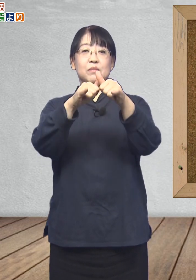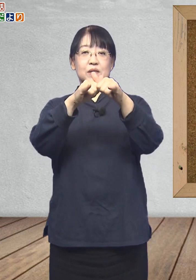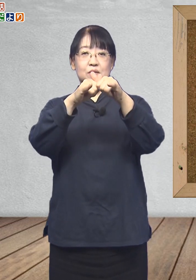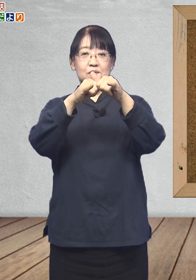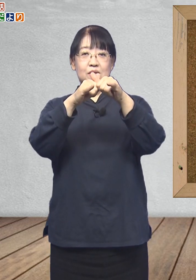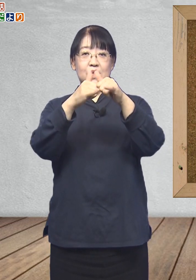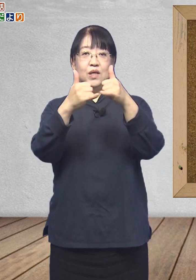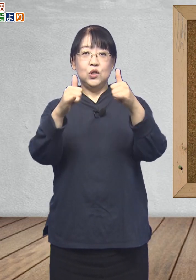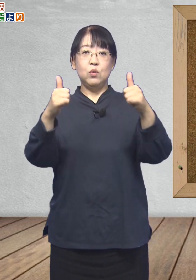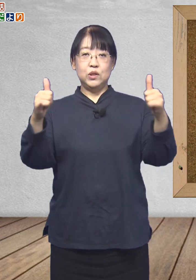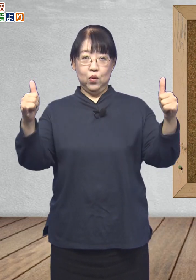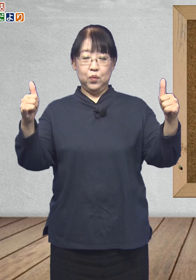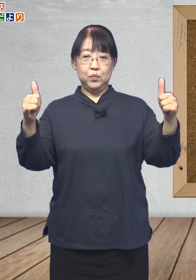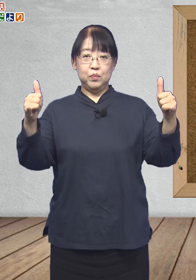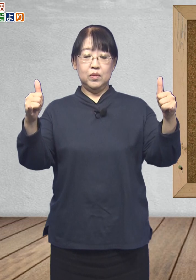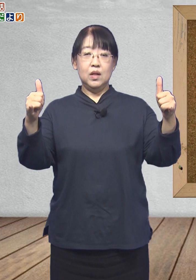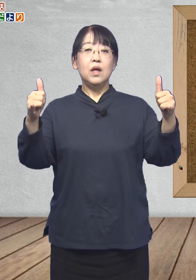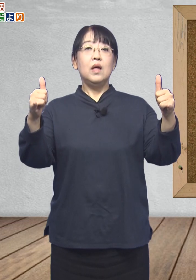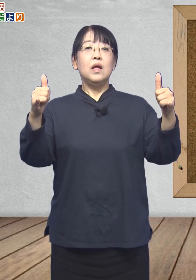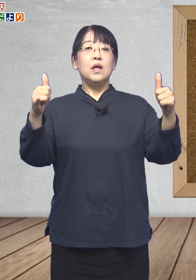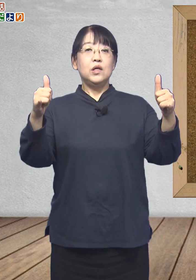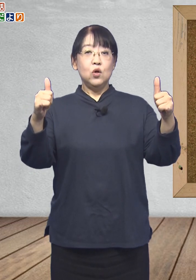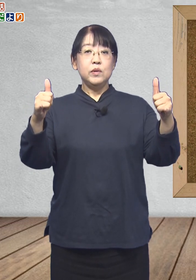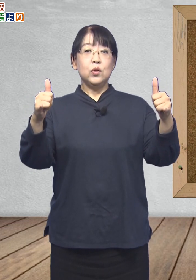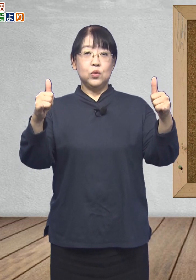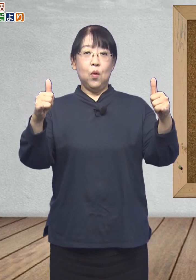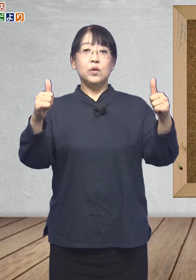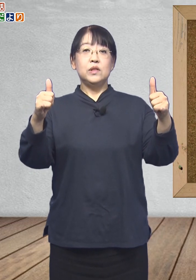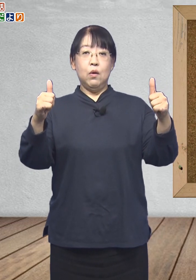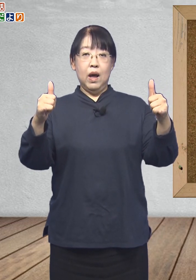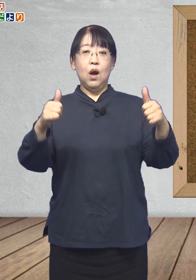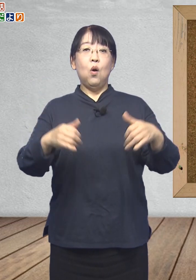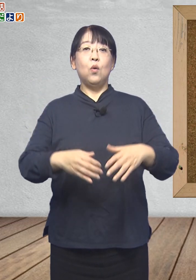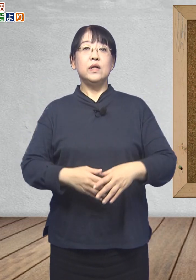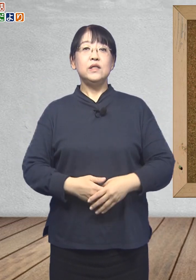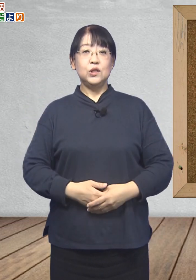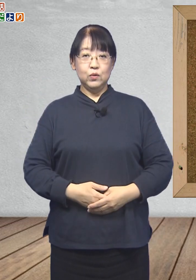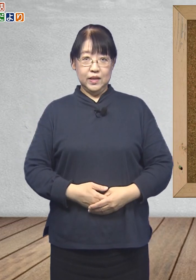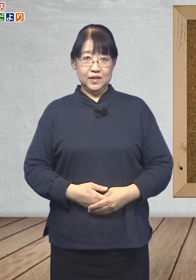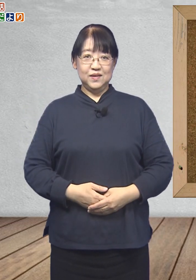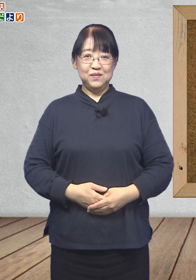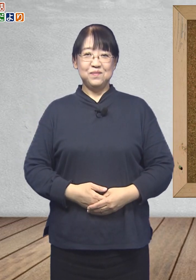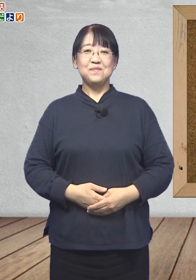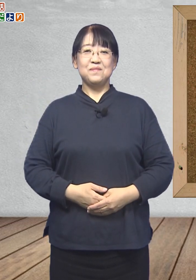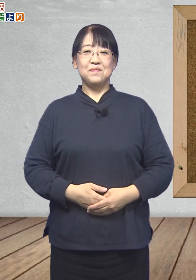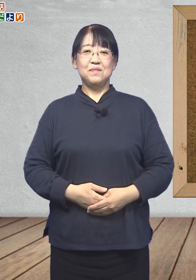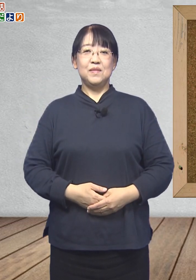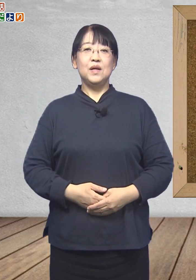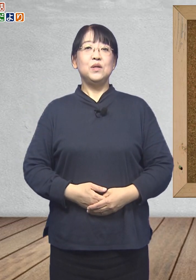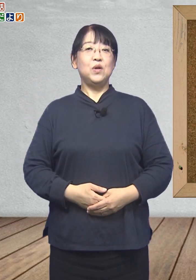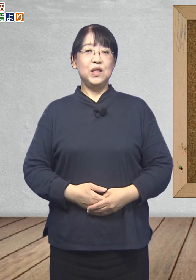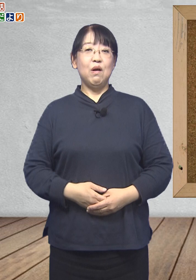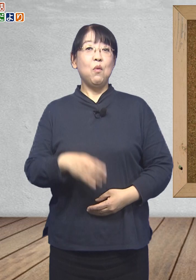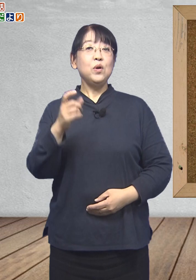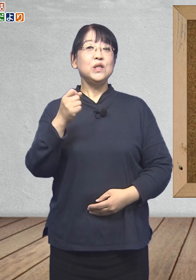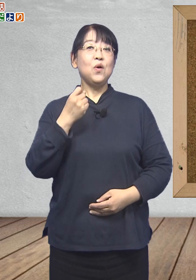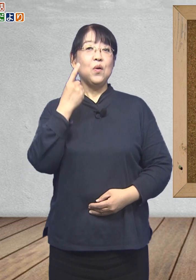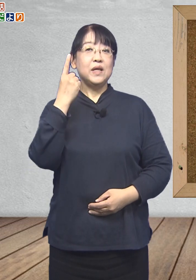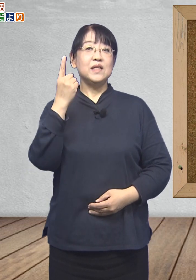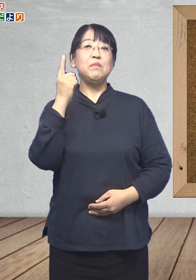ます。人々、人々と者は同じ手話です。それではもう一度やってみ